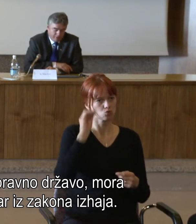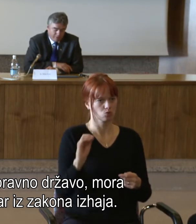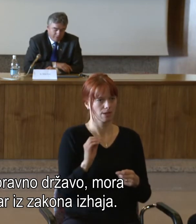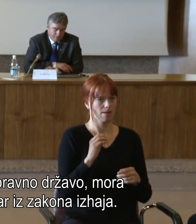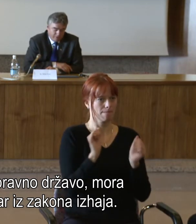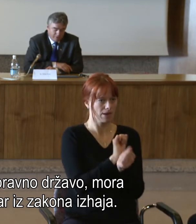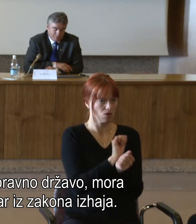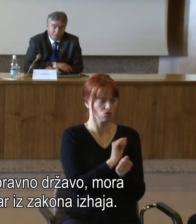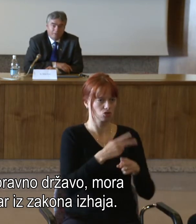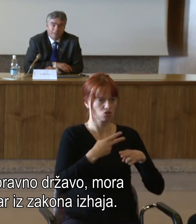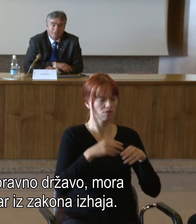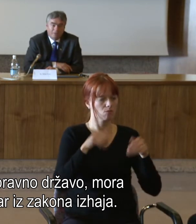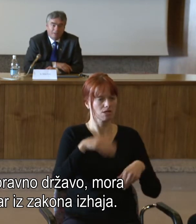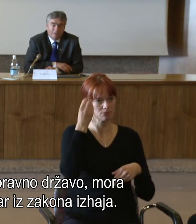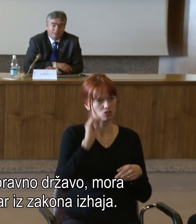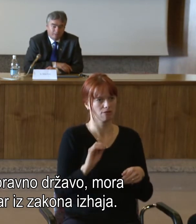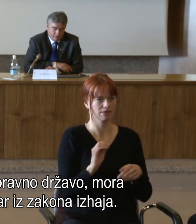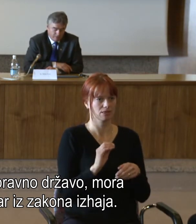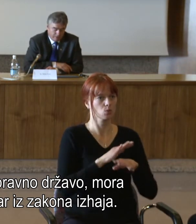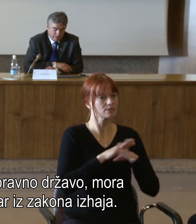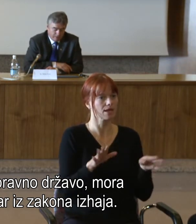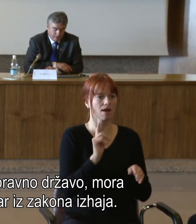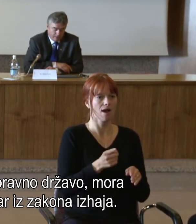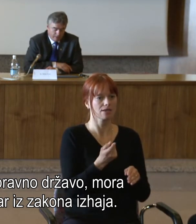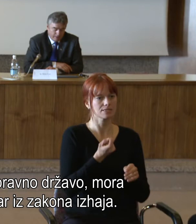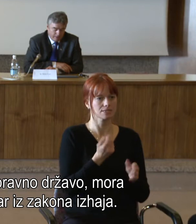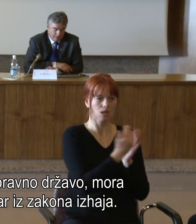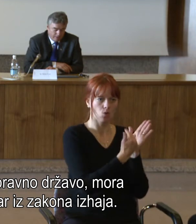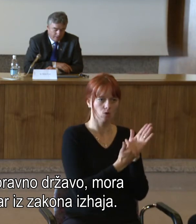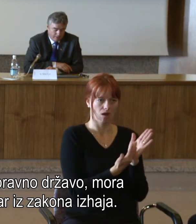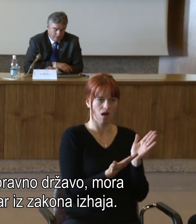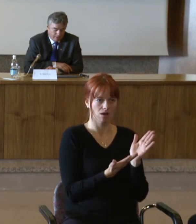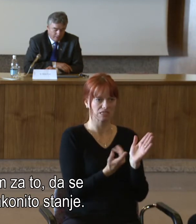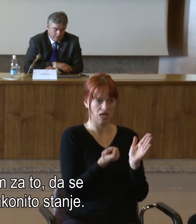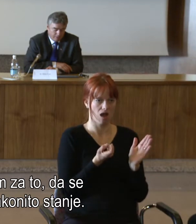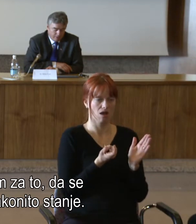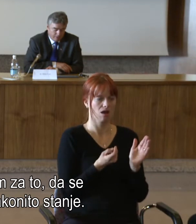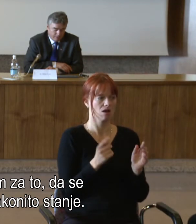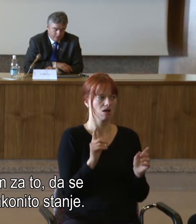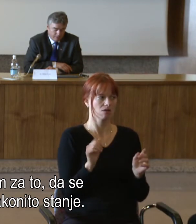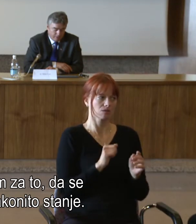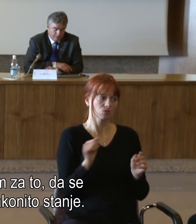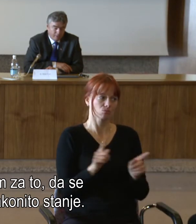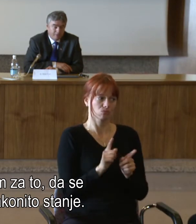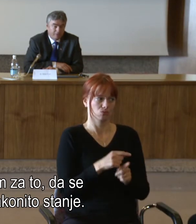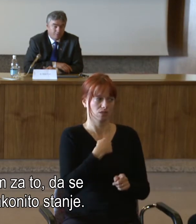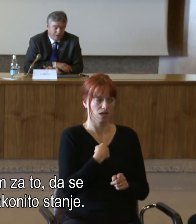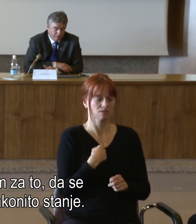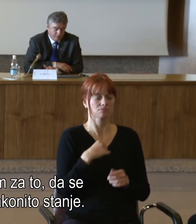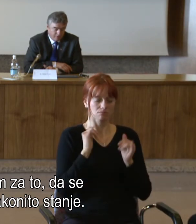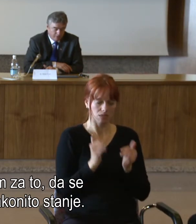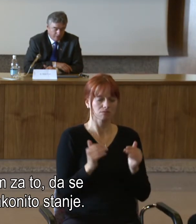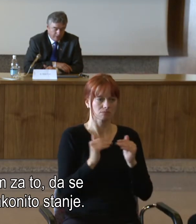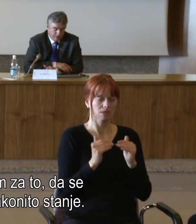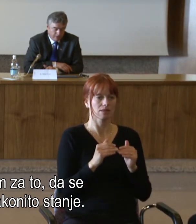državo, seveda mora tudi spoštovati vse, kar iz zakona izhaja. Tako da sem tudi jaz za to, da se